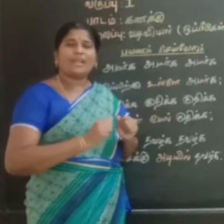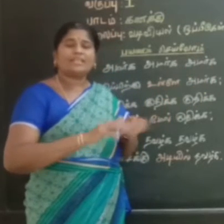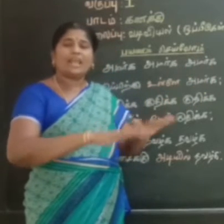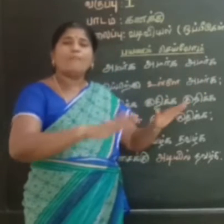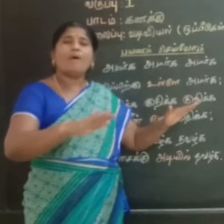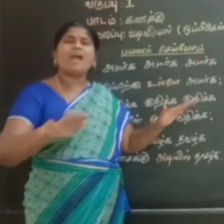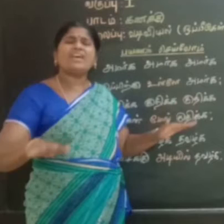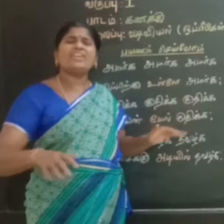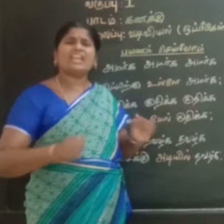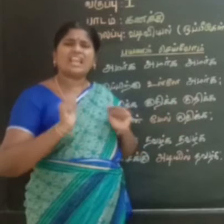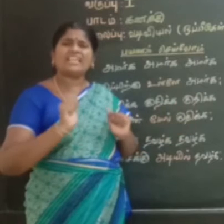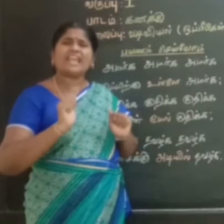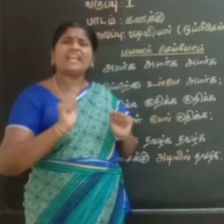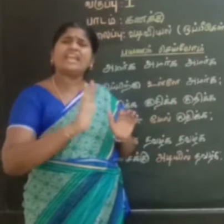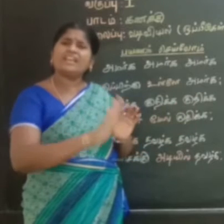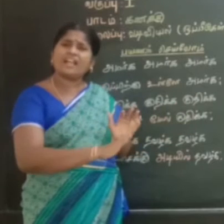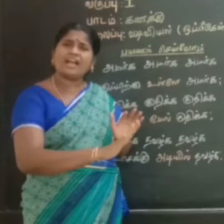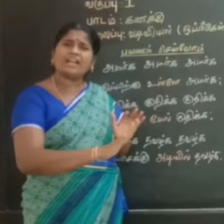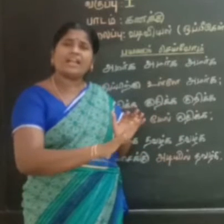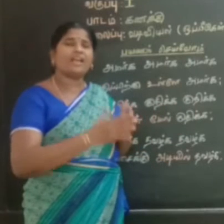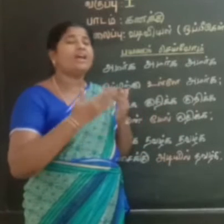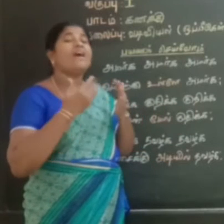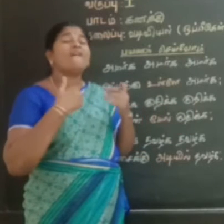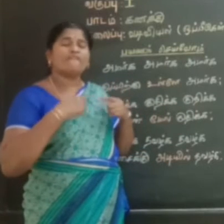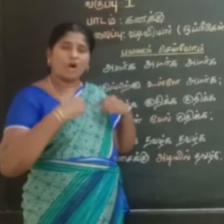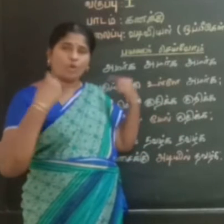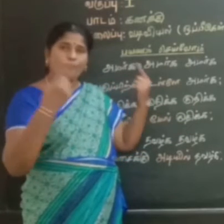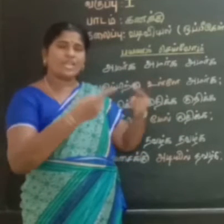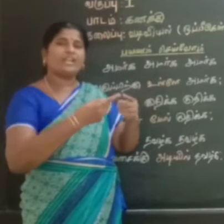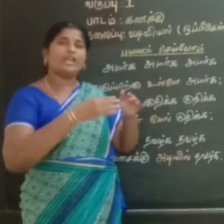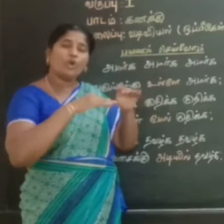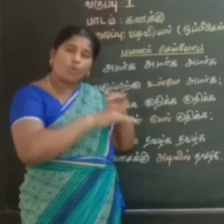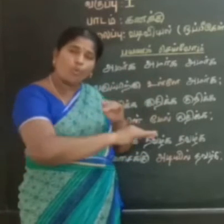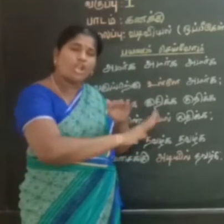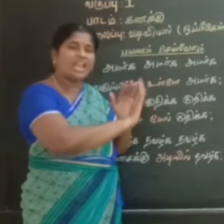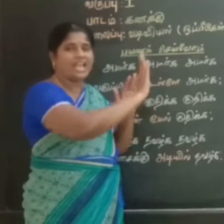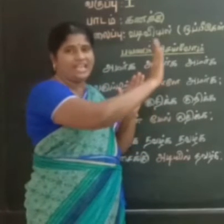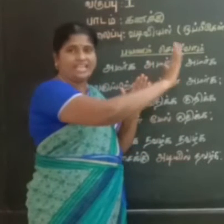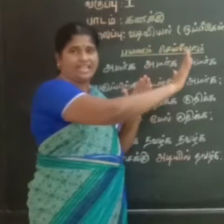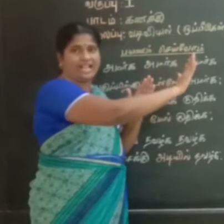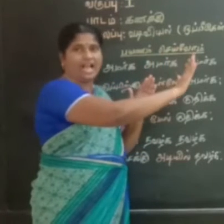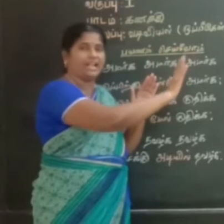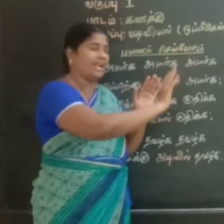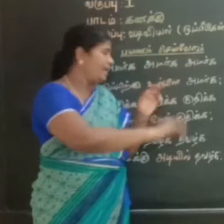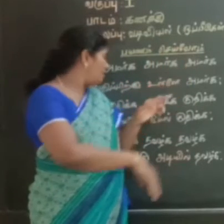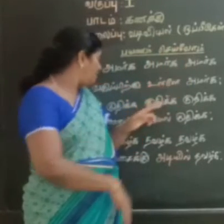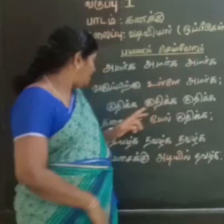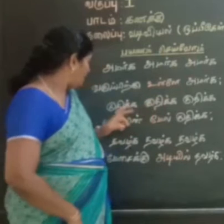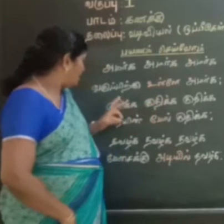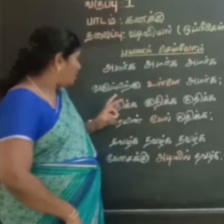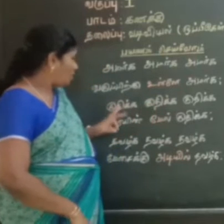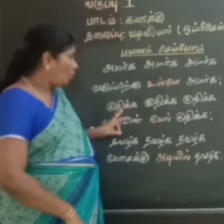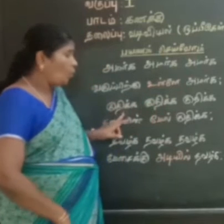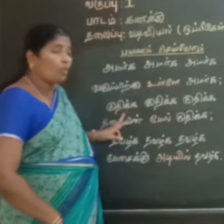படத்துல மாணவர்கள் எல்லாம் எங்க இருக்காங்க? வகுப்பிற்கு உள்ள இருக்காங்க.